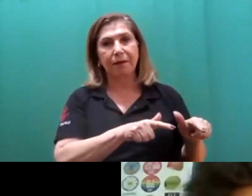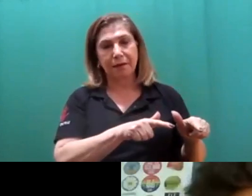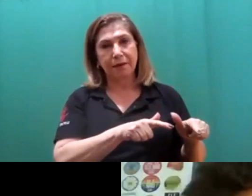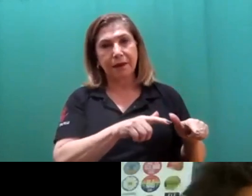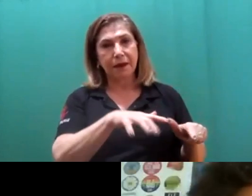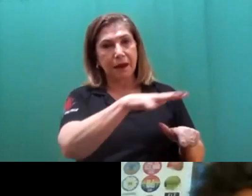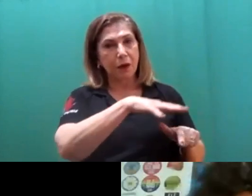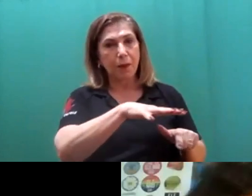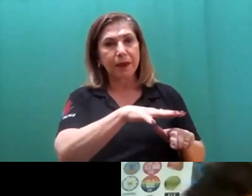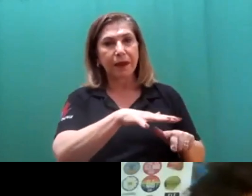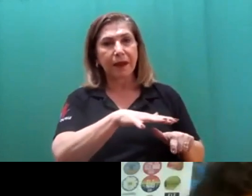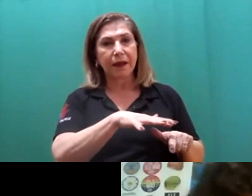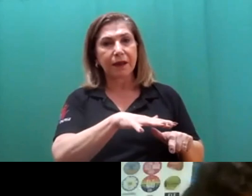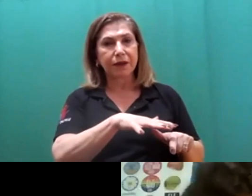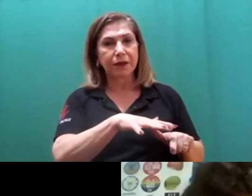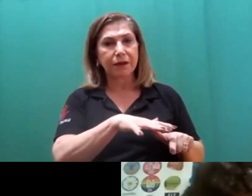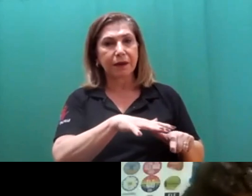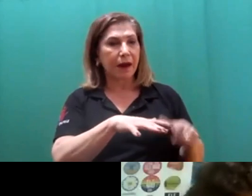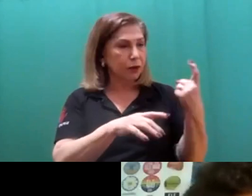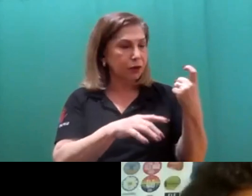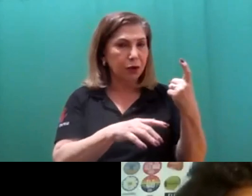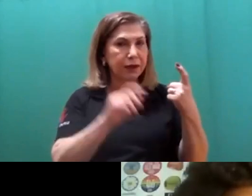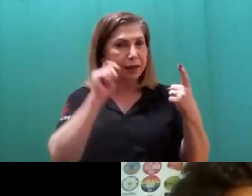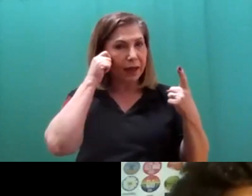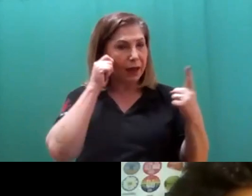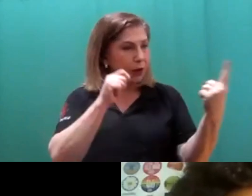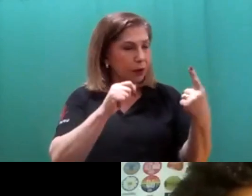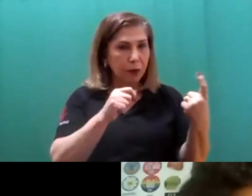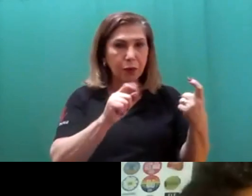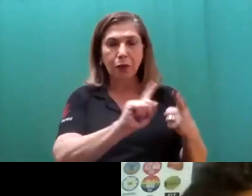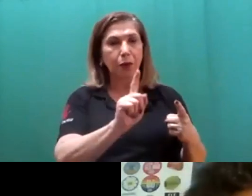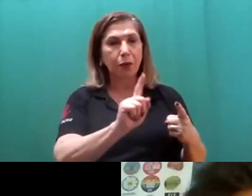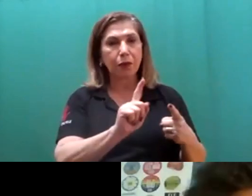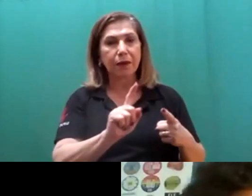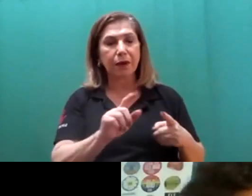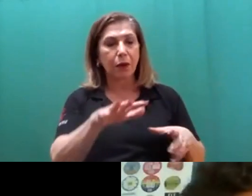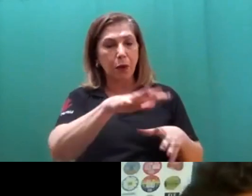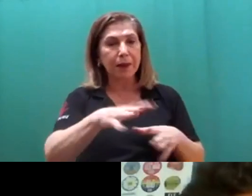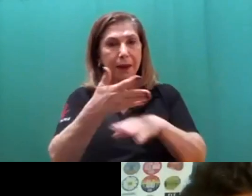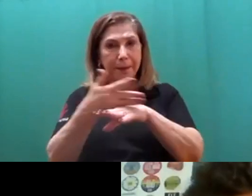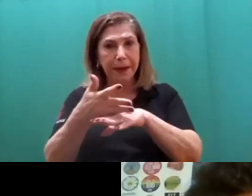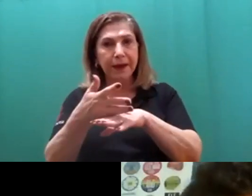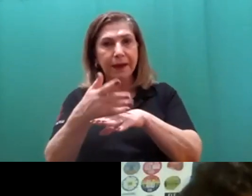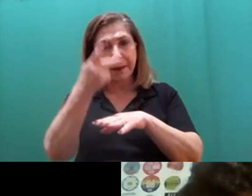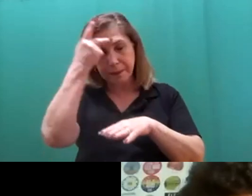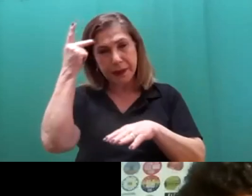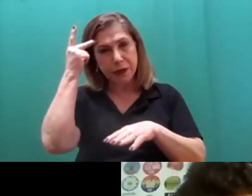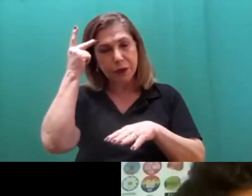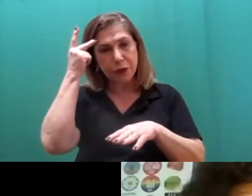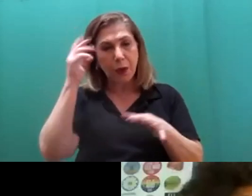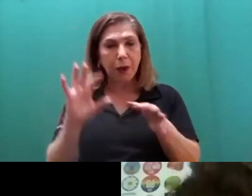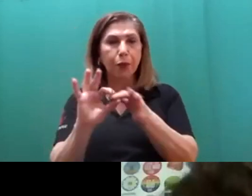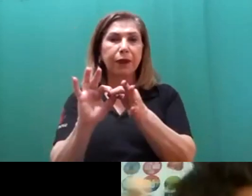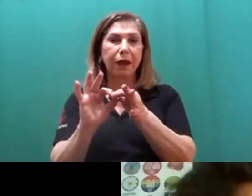não brancas não vivem de forma individual. As comunidades não brancas têm todo um processo que esse laço de família que a gente